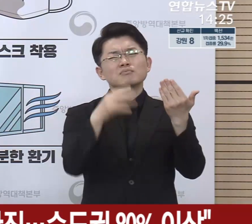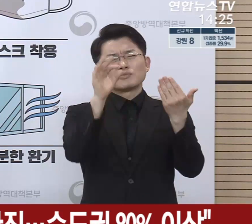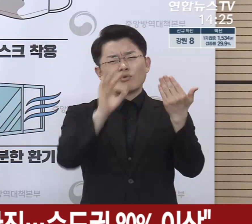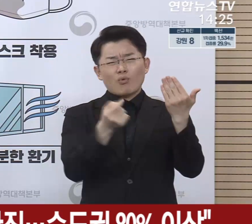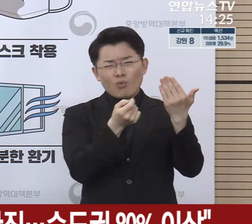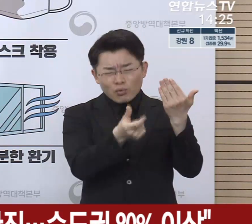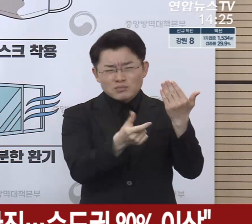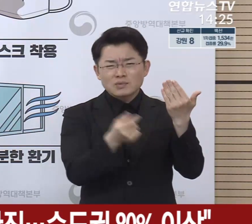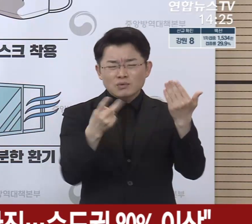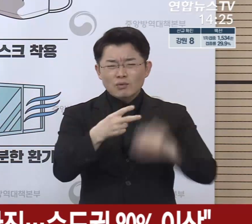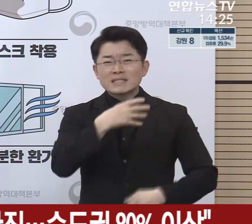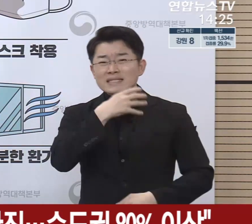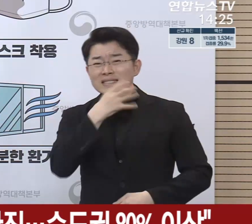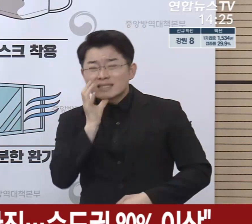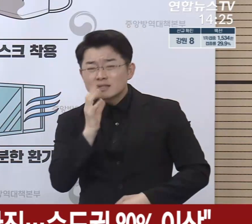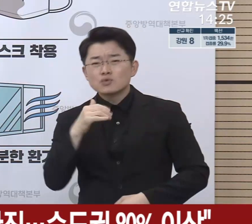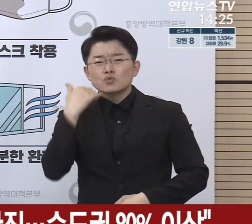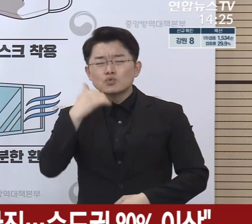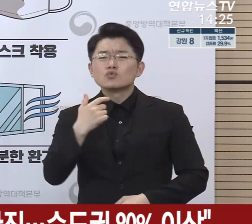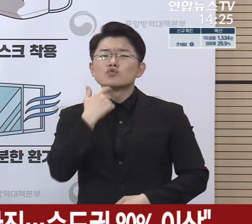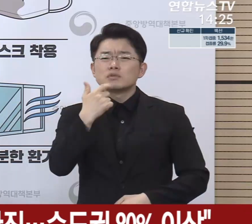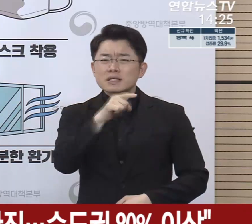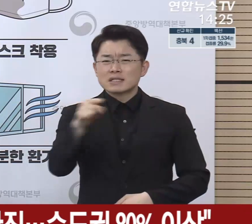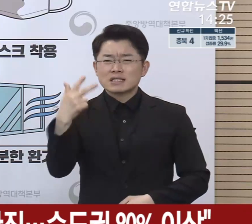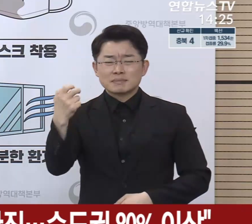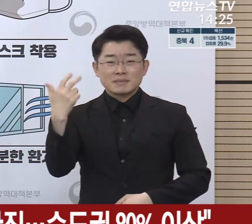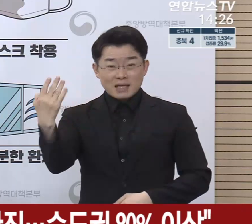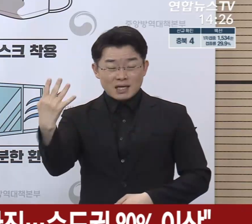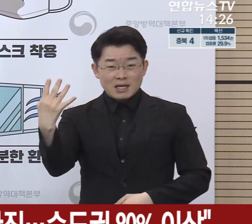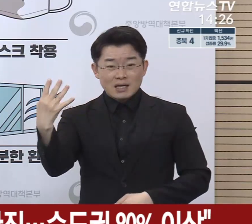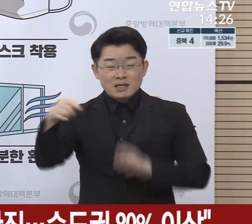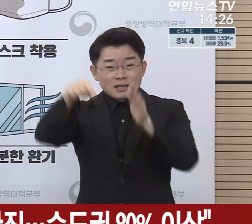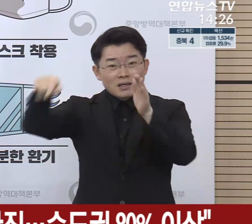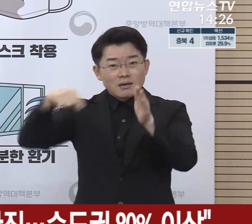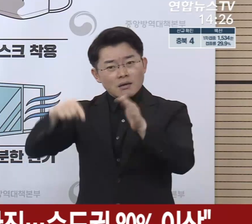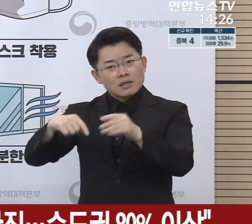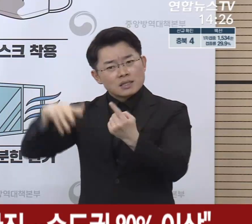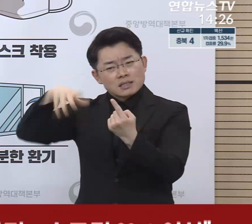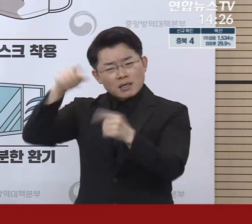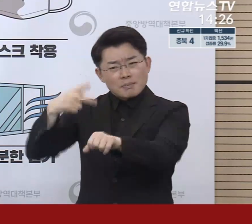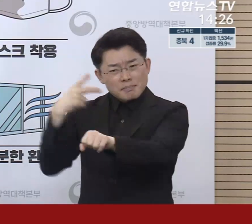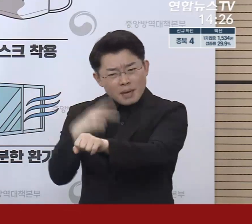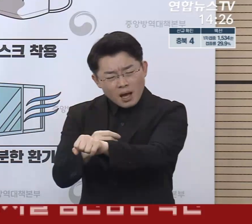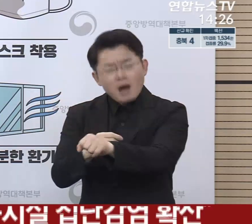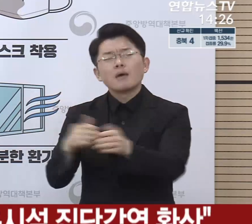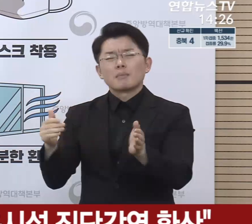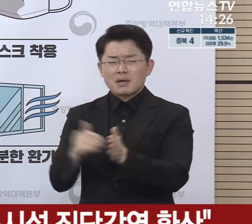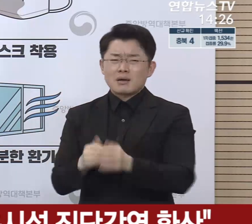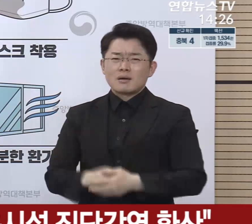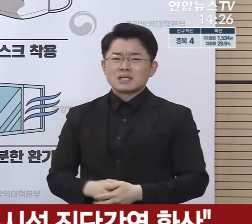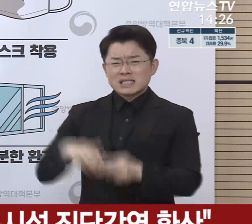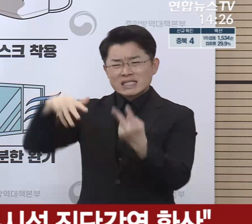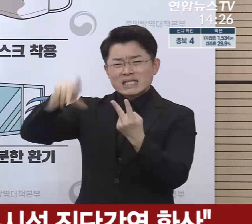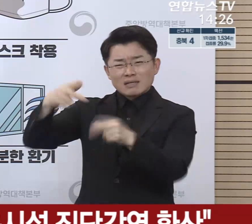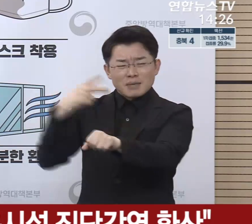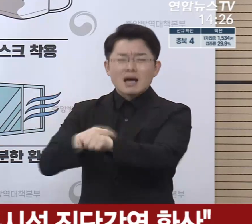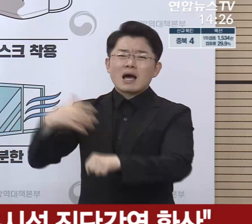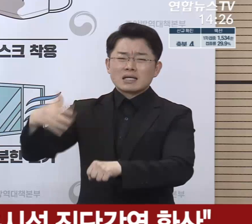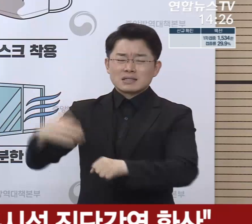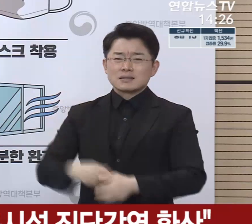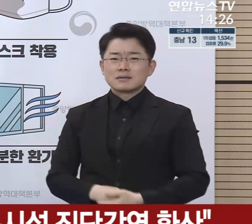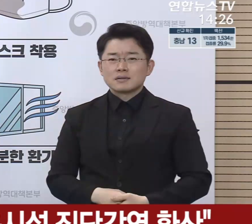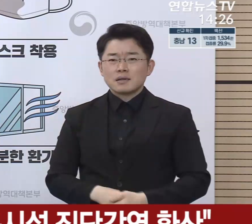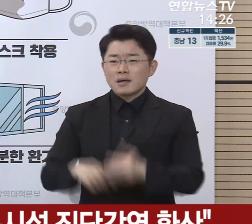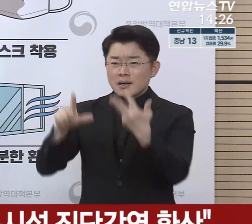낮고 고위험군인 60에서 74세 연령층은 1차 접종만 완료한 상황으로